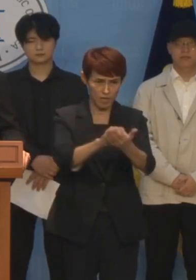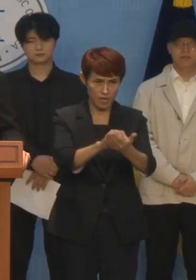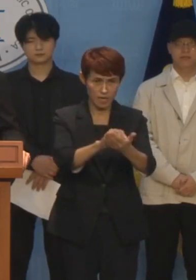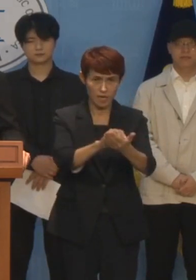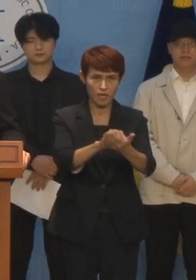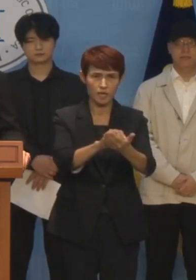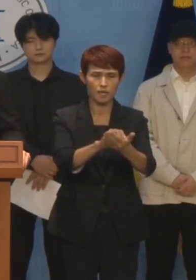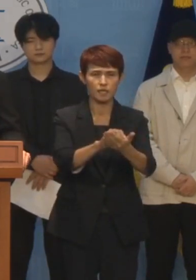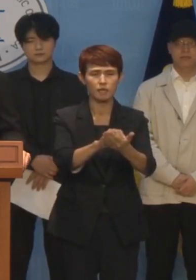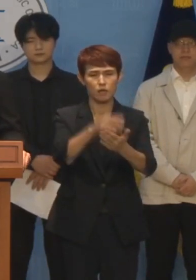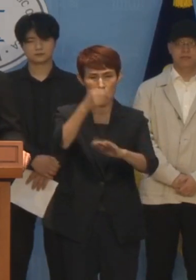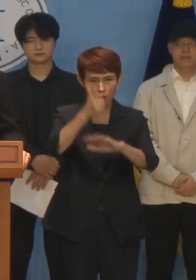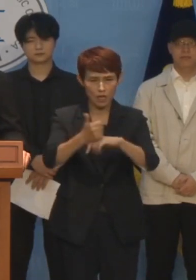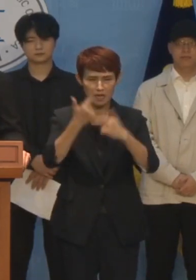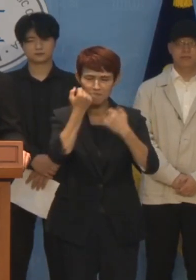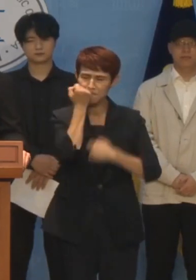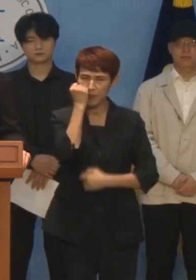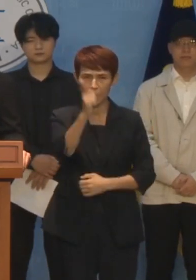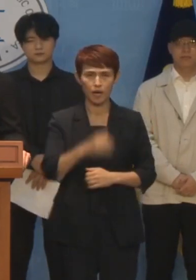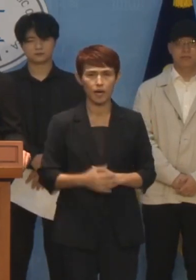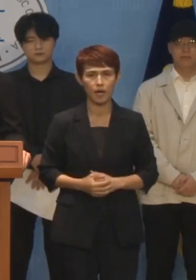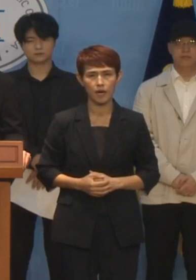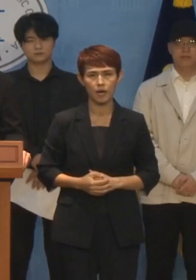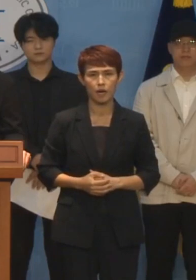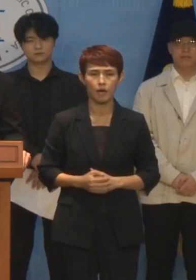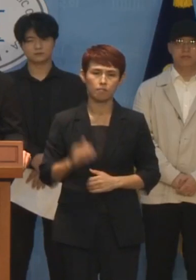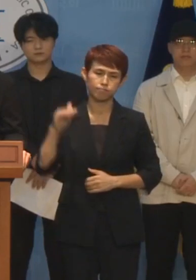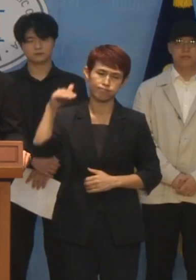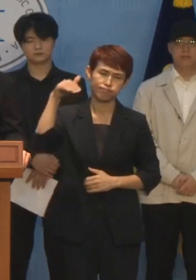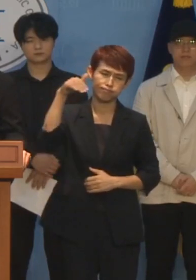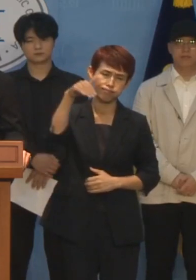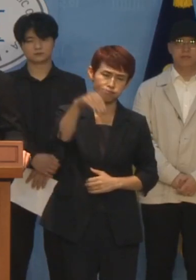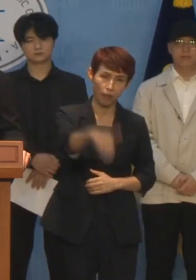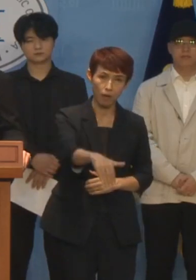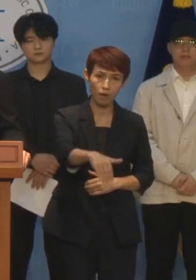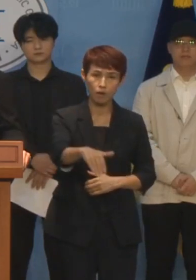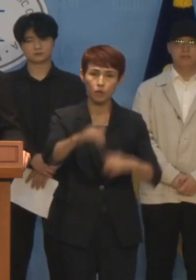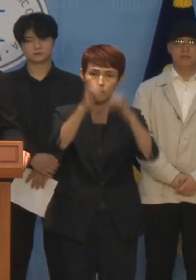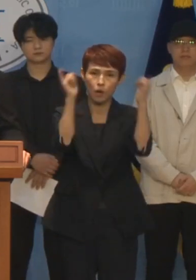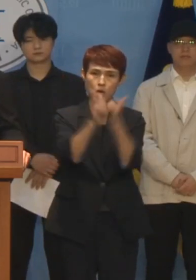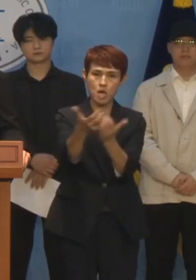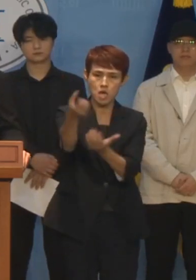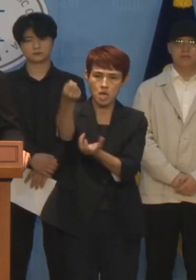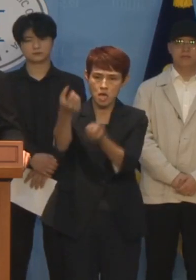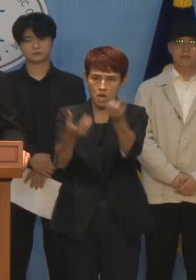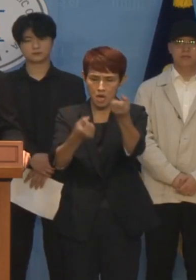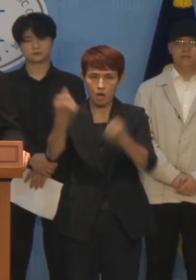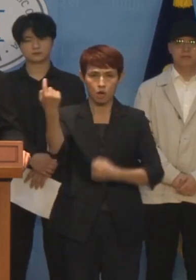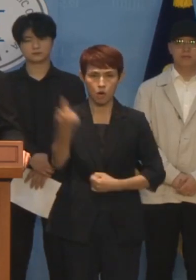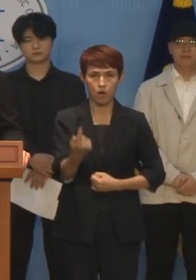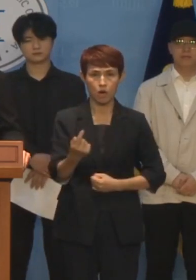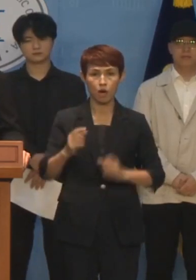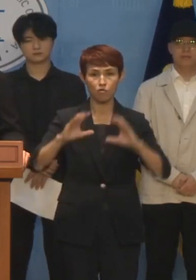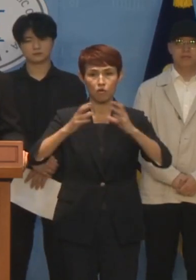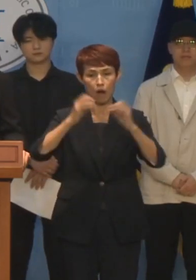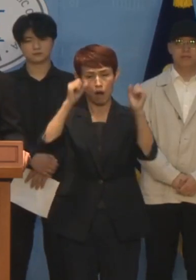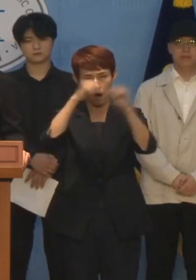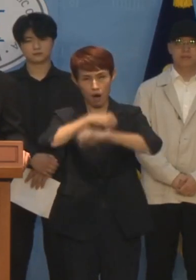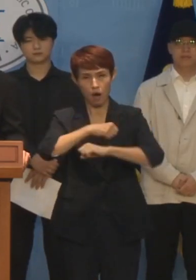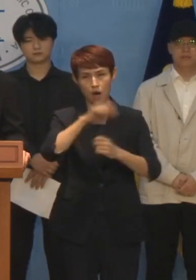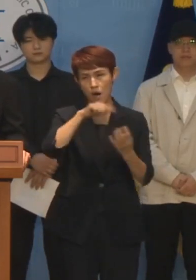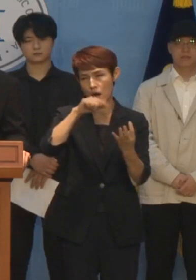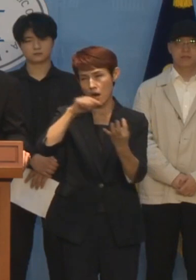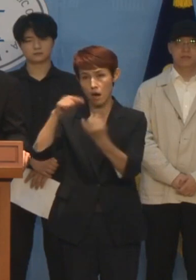자명합니다. 그 이름은 점진적 쇠퇴일 수도 있고 사회의 분열일 수도 있으며 국가의 소멸 등 여러 이름으로